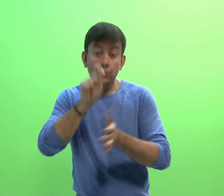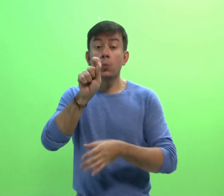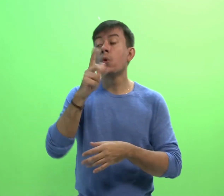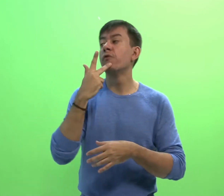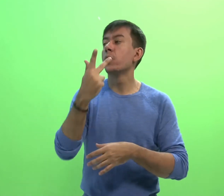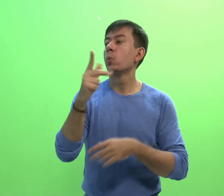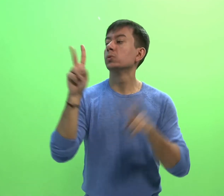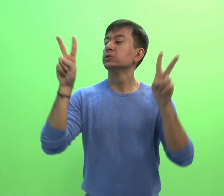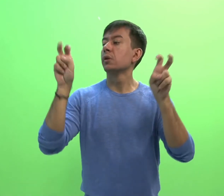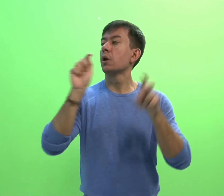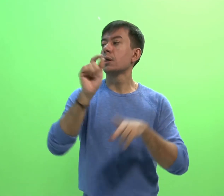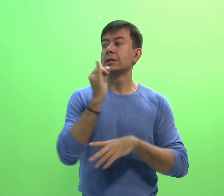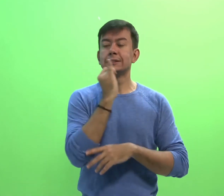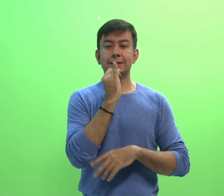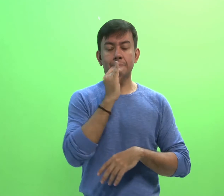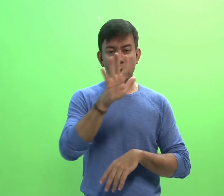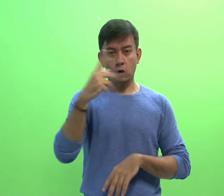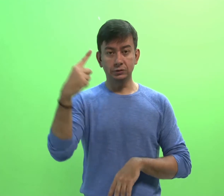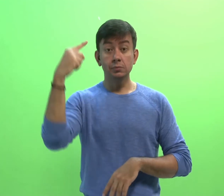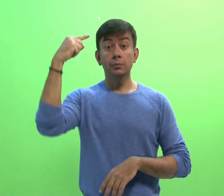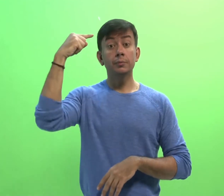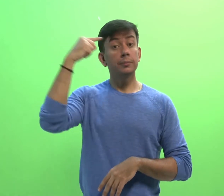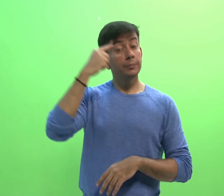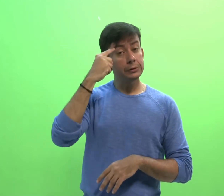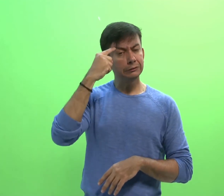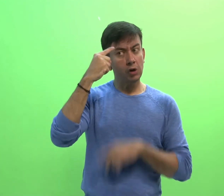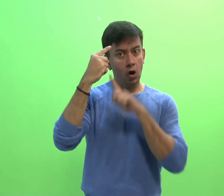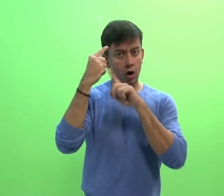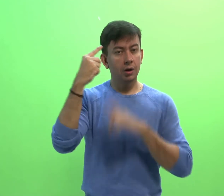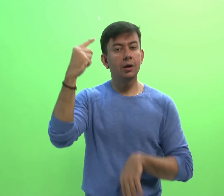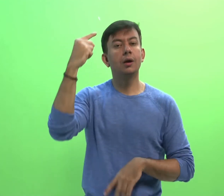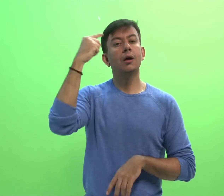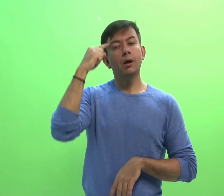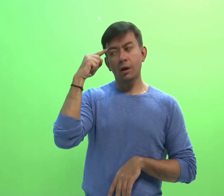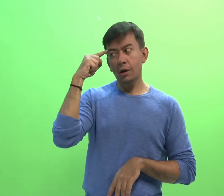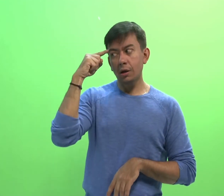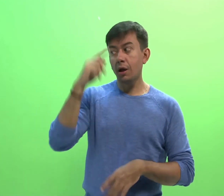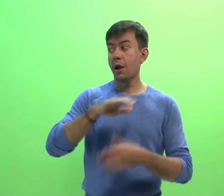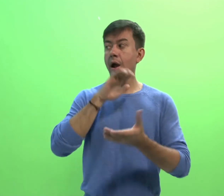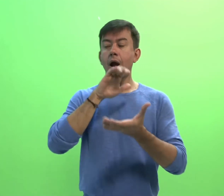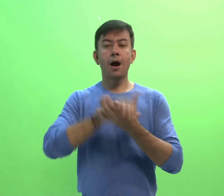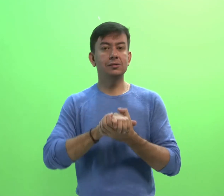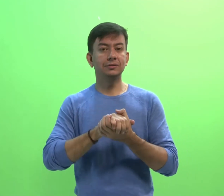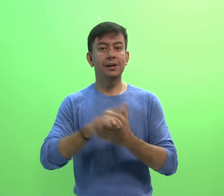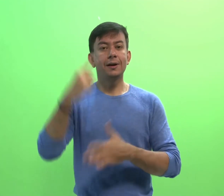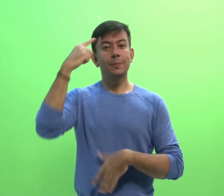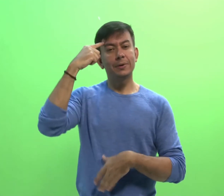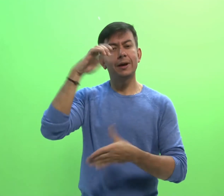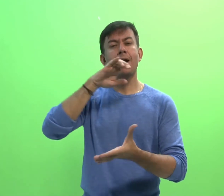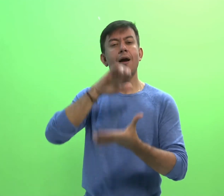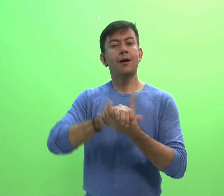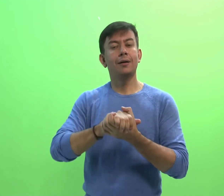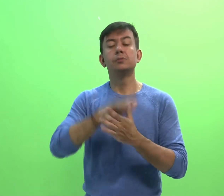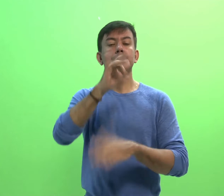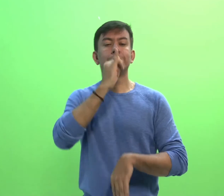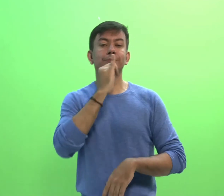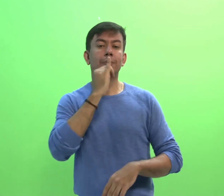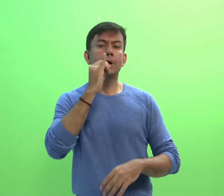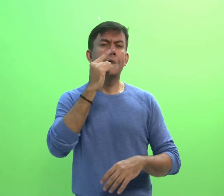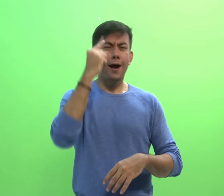assimilação. Como ter essa percepção sonora? Veja o exemplo. Penso em casar. O